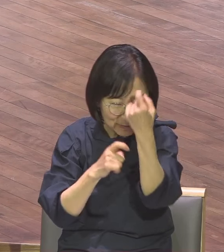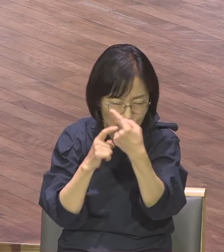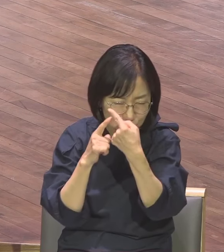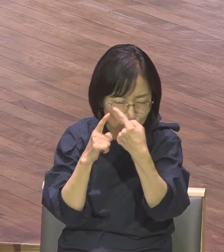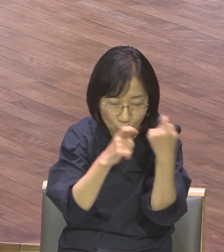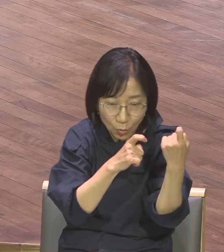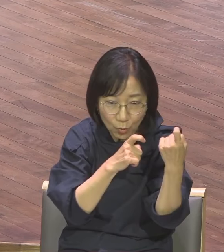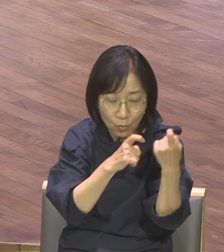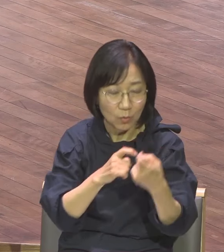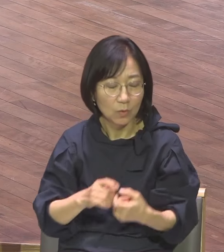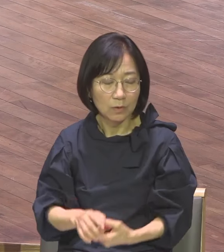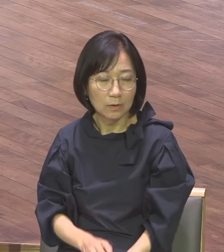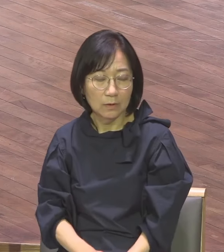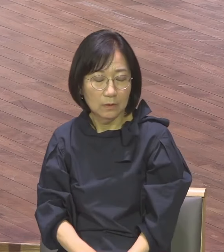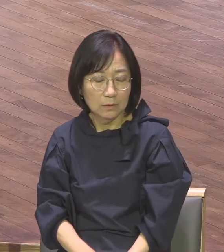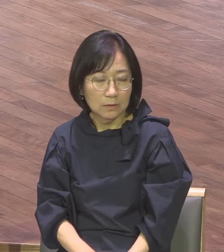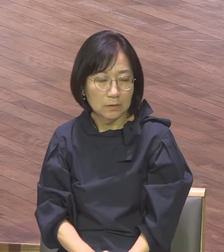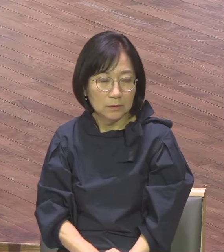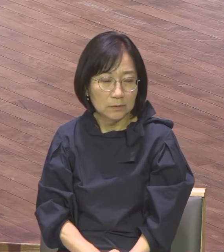이렇게